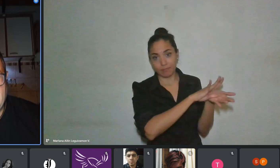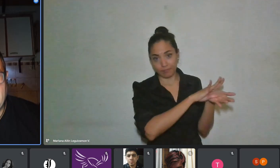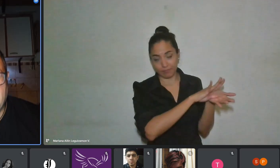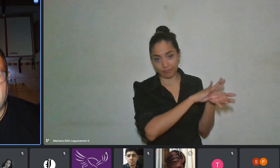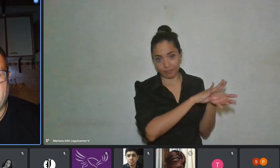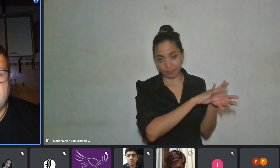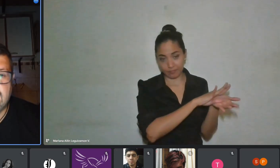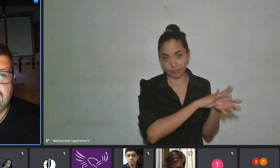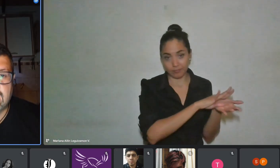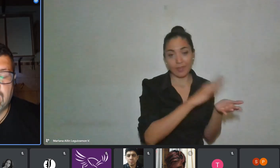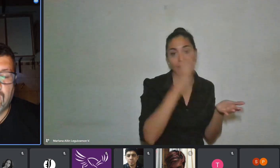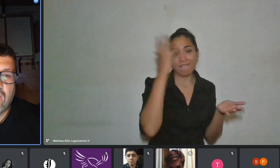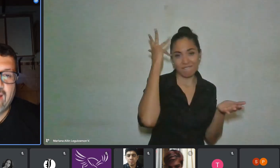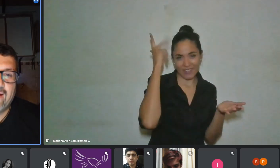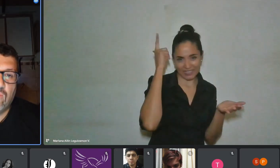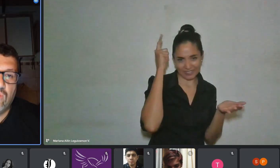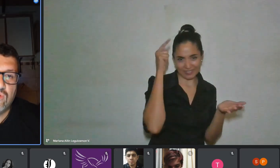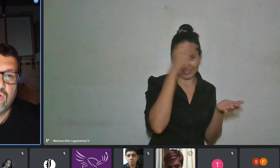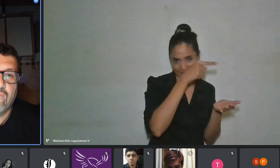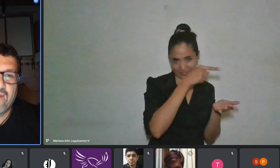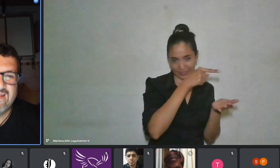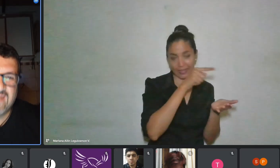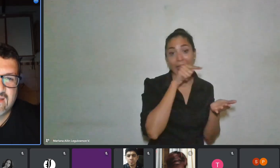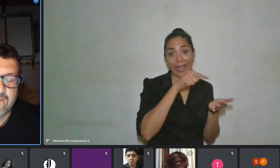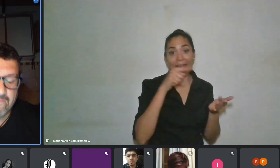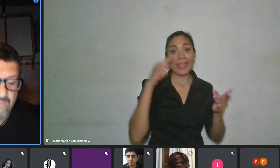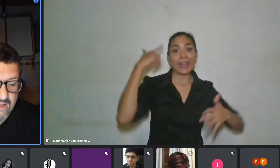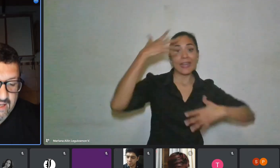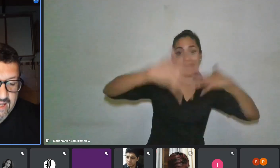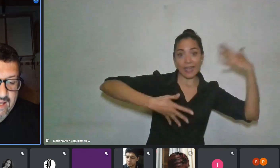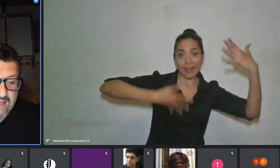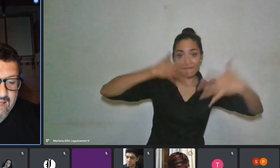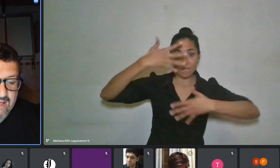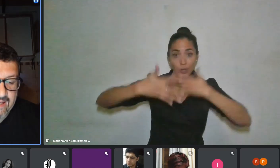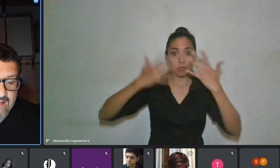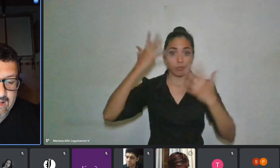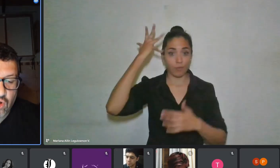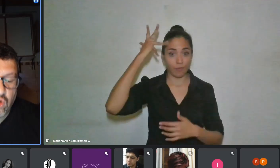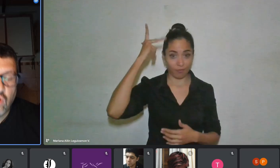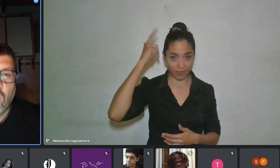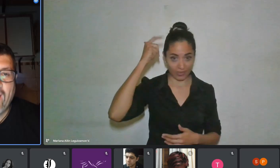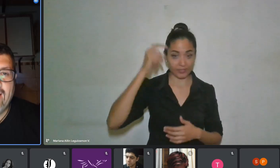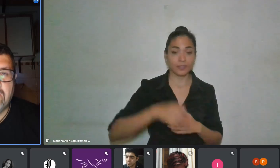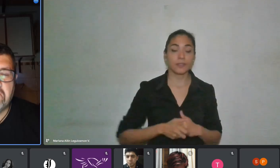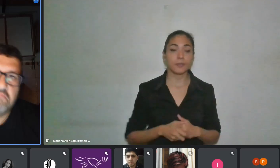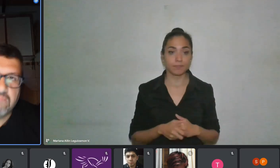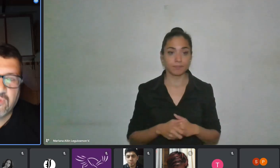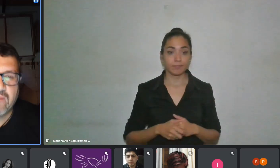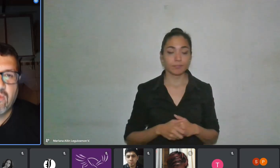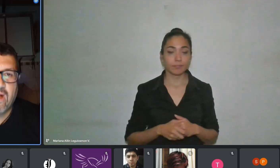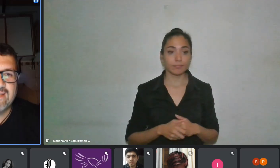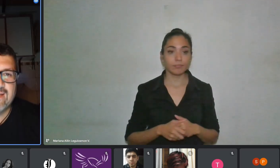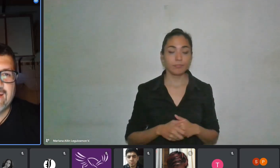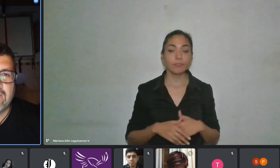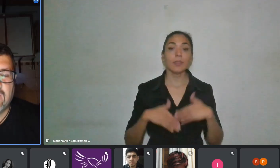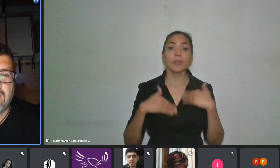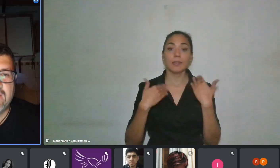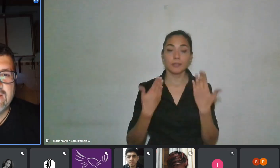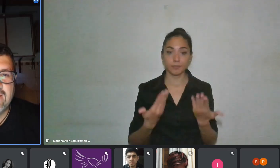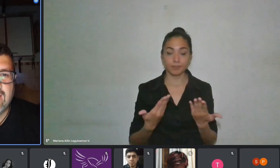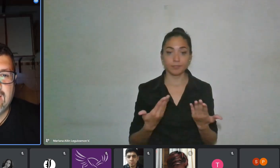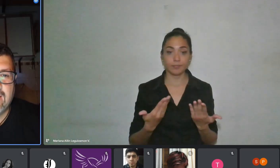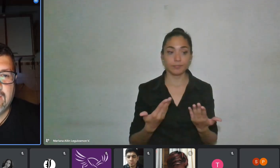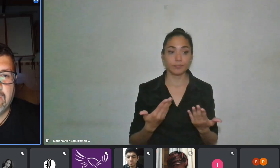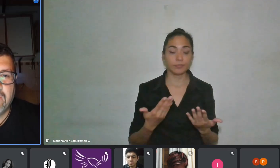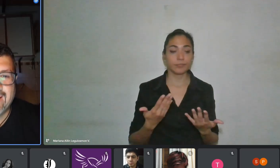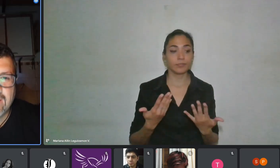al rey de Francia. Se produjo la Revolución Francesa. Con lo cual podríamos hacer una